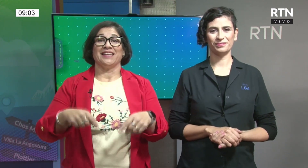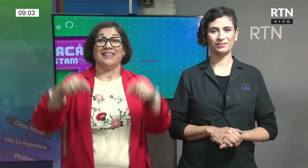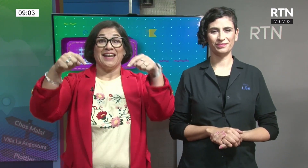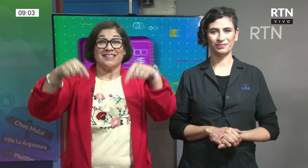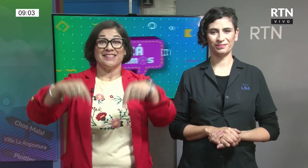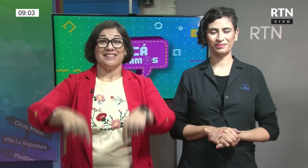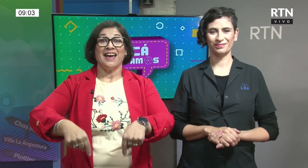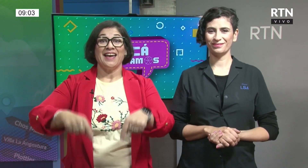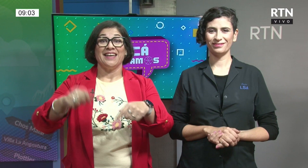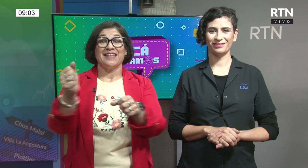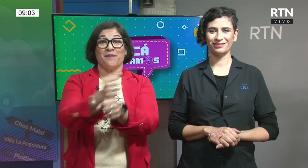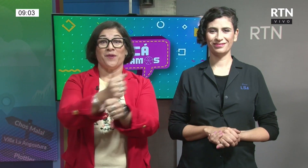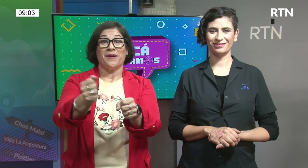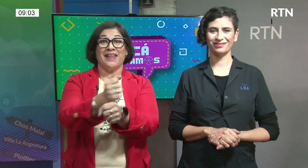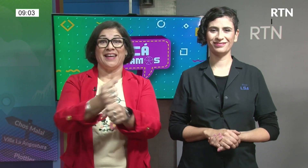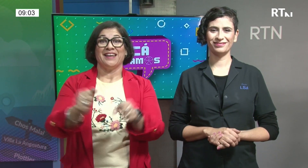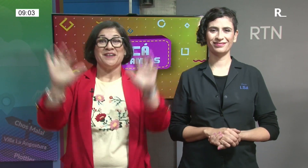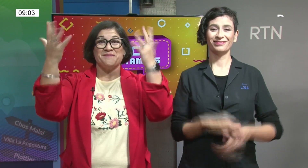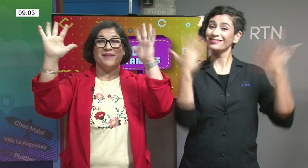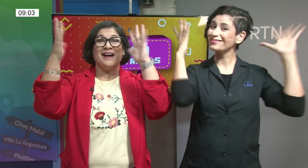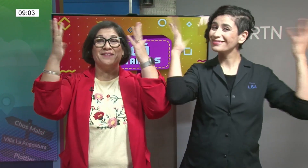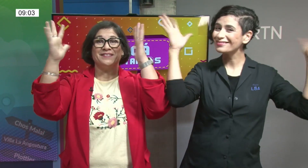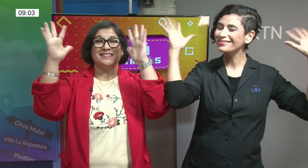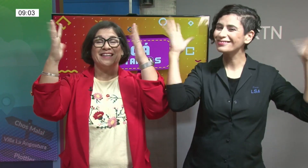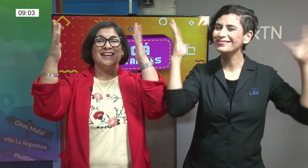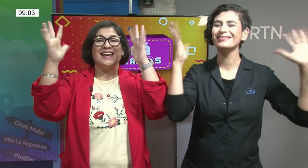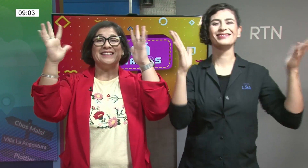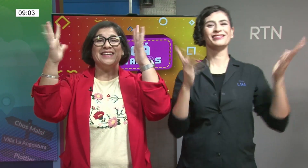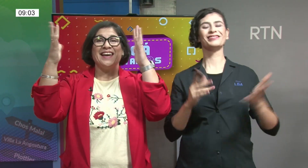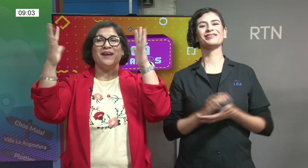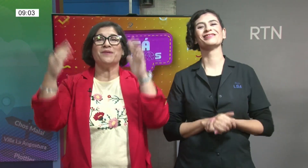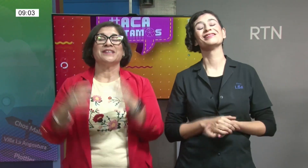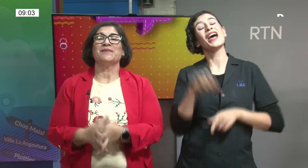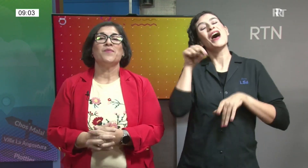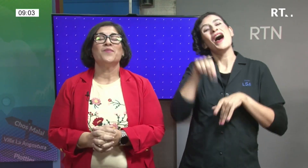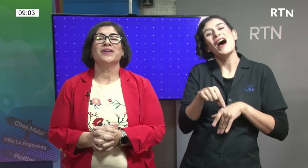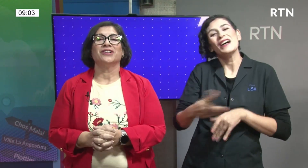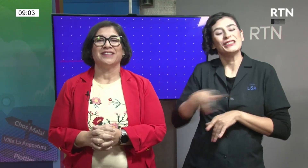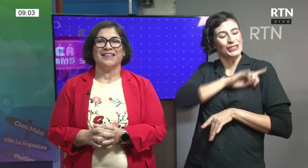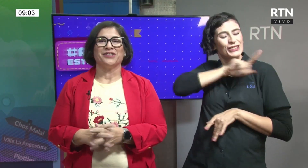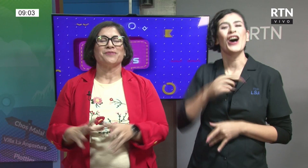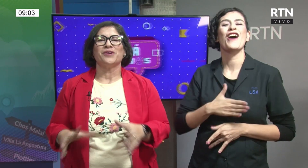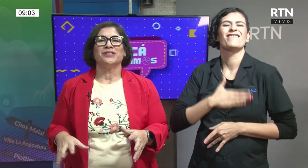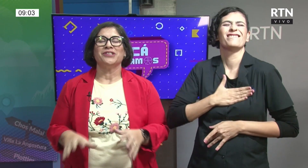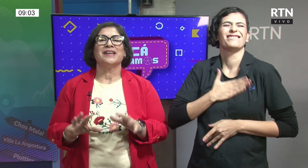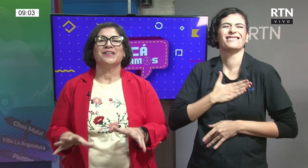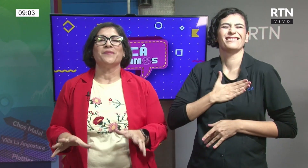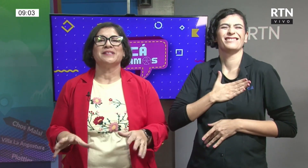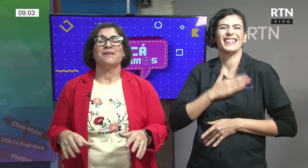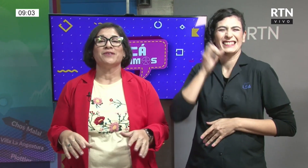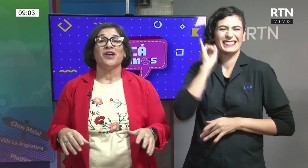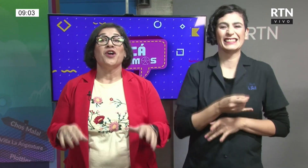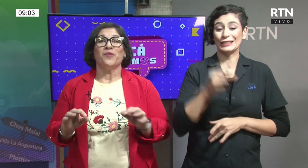señas argentinas ya está aprobada. ¡Bravo! Y así estamos muy contentos